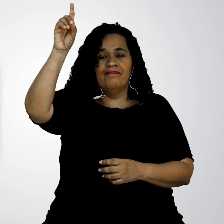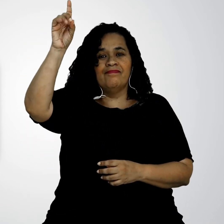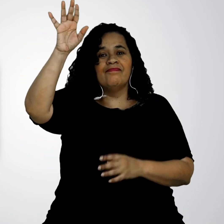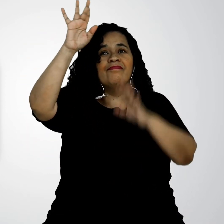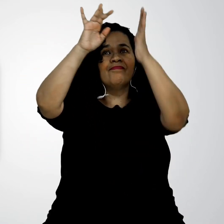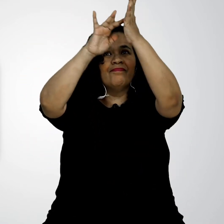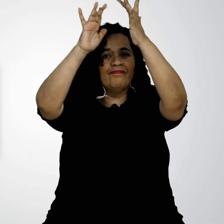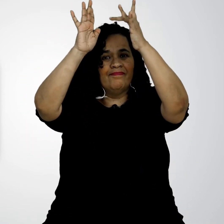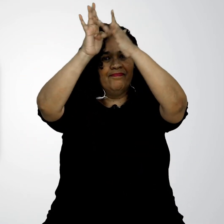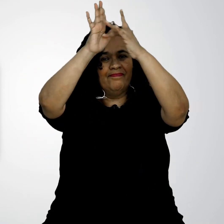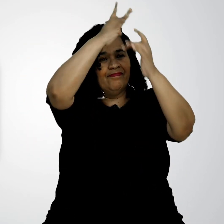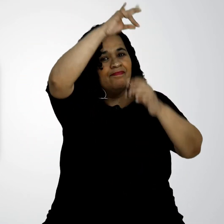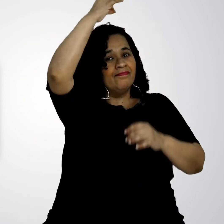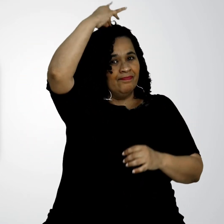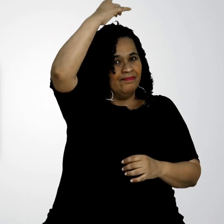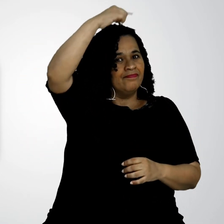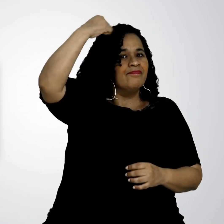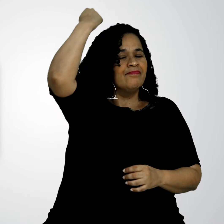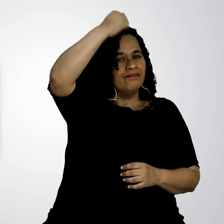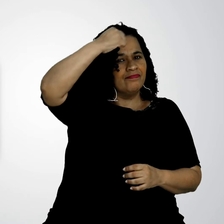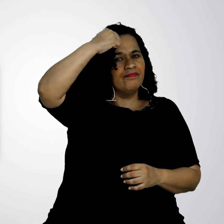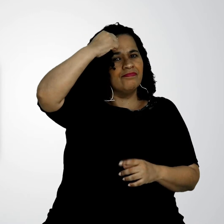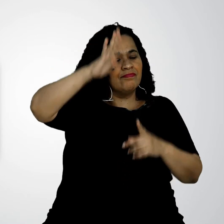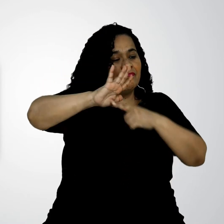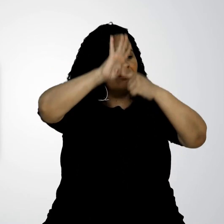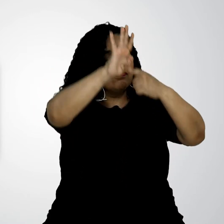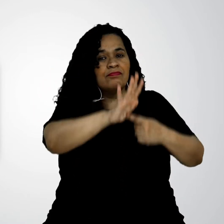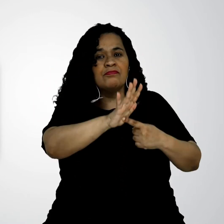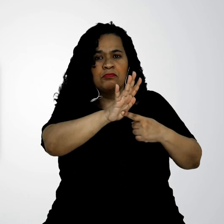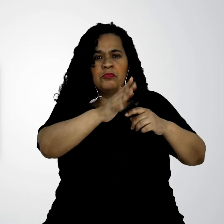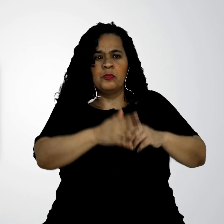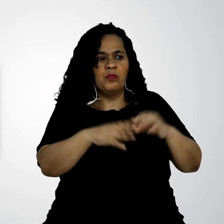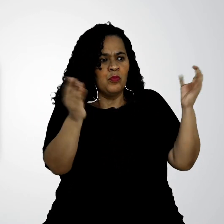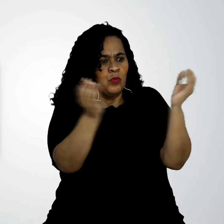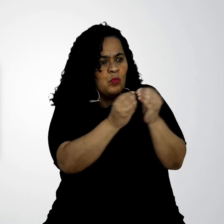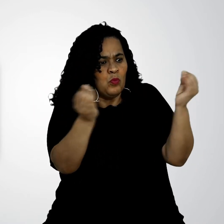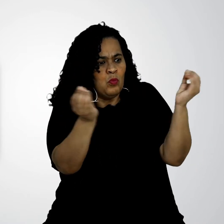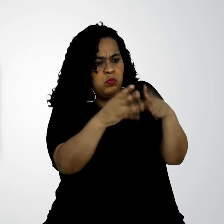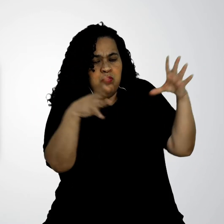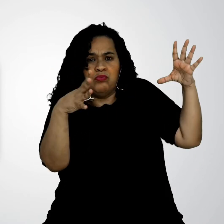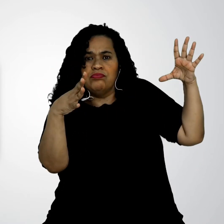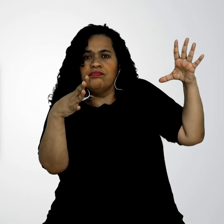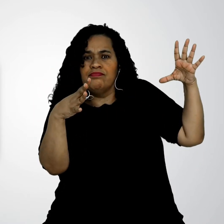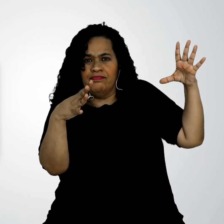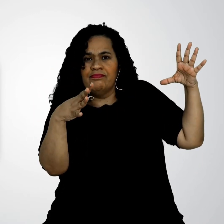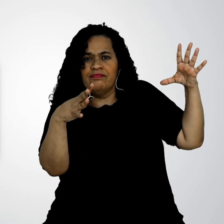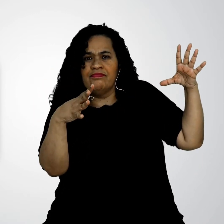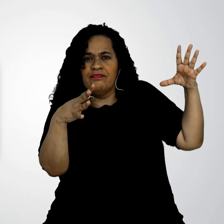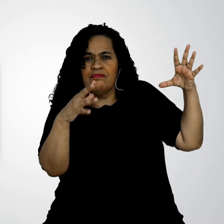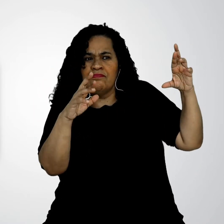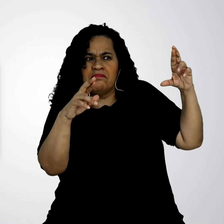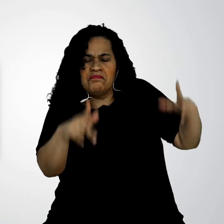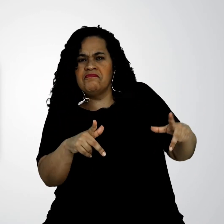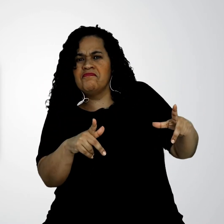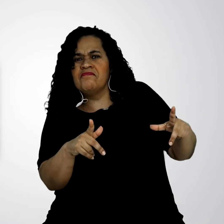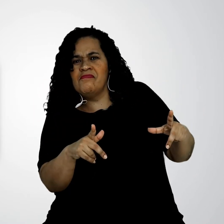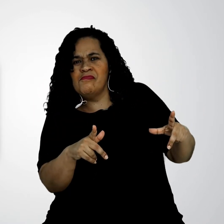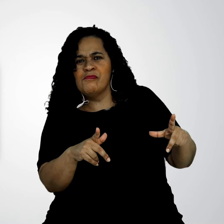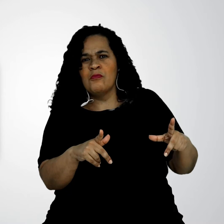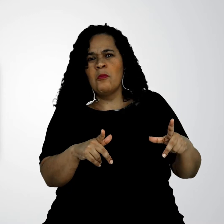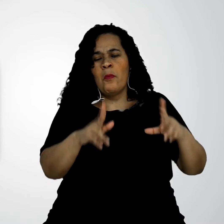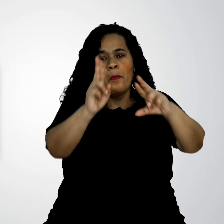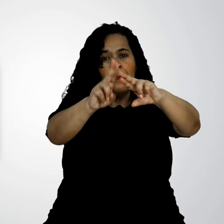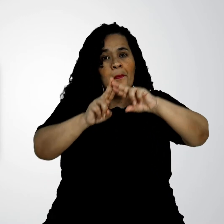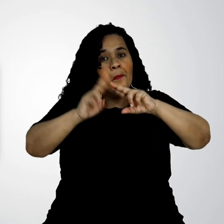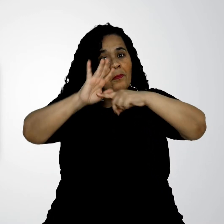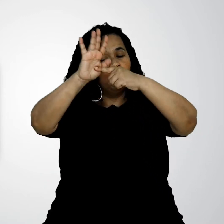cria seres humanos iguais, né, horizontalmente, porém com diferença na sexualidade. Então, é claro aqui desde o